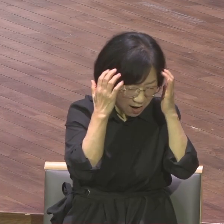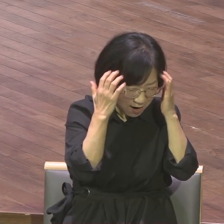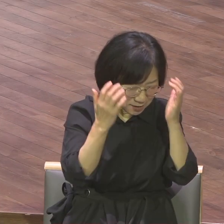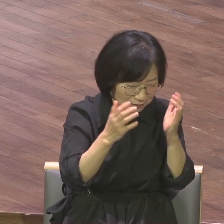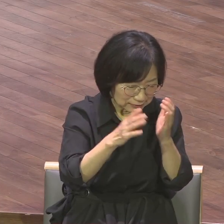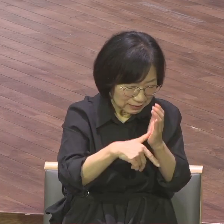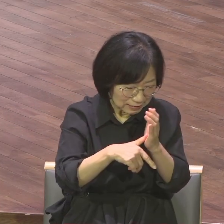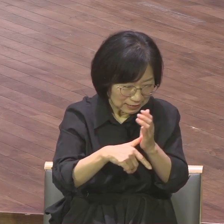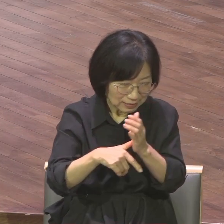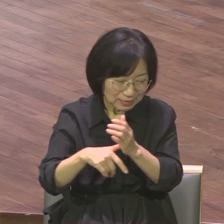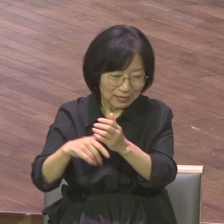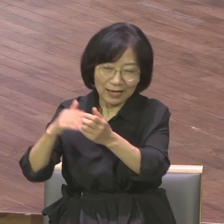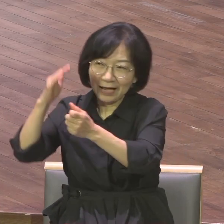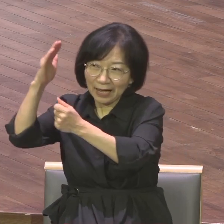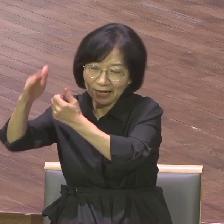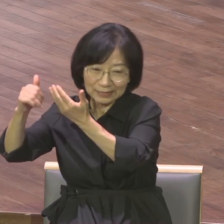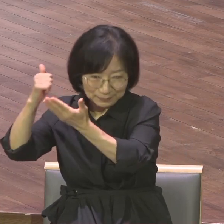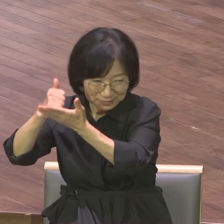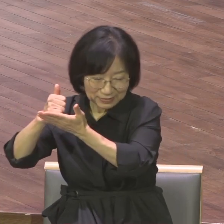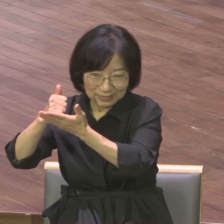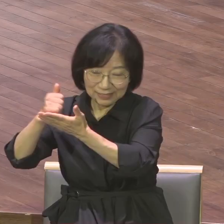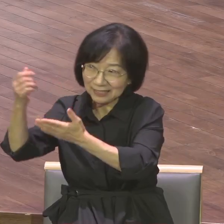큰 소리로 외치십니다.